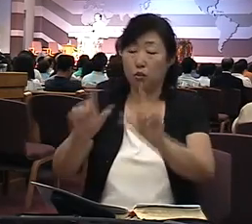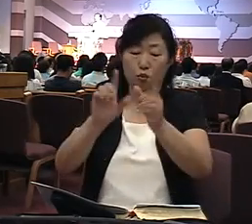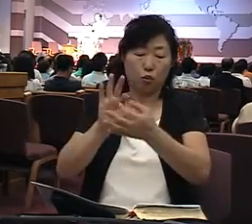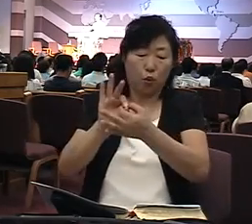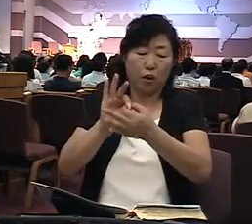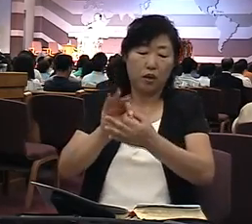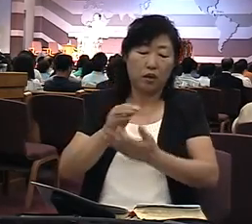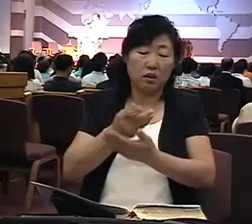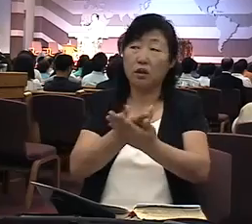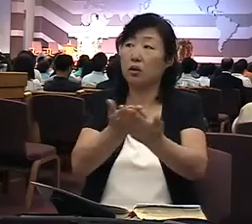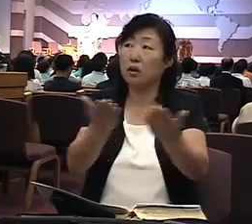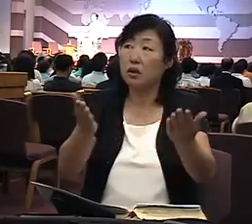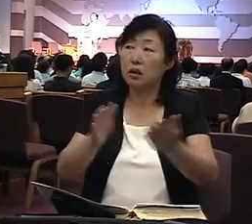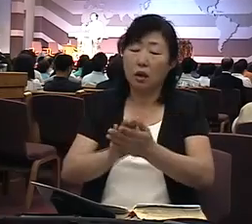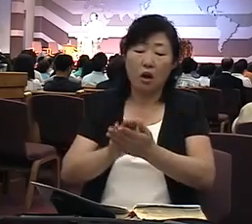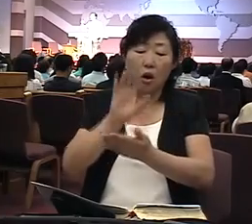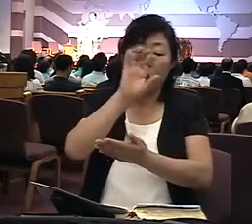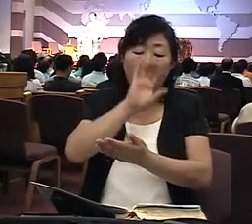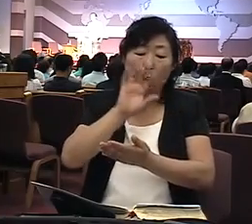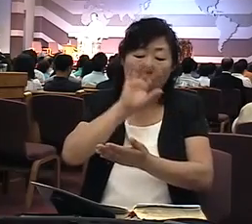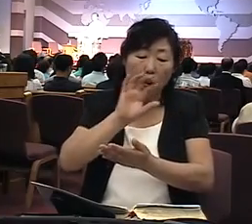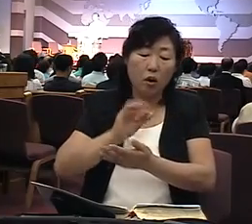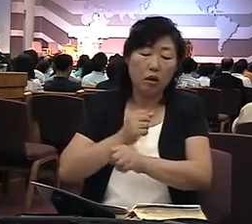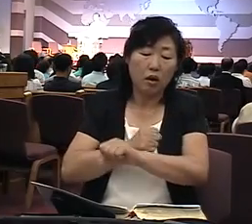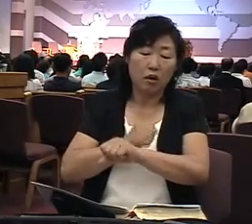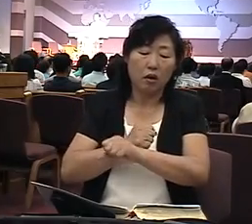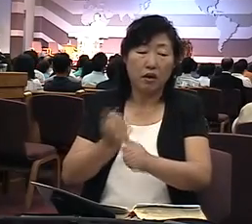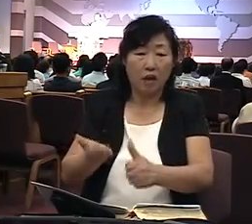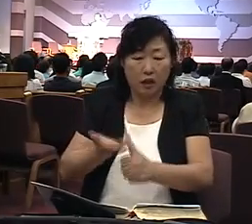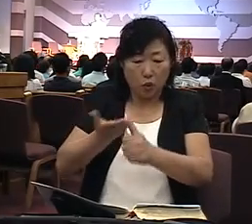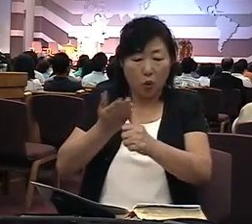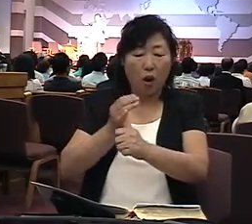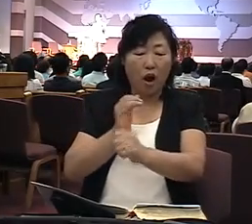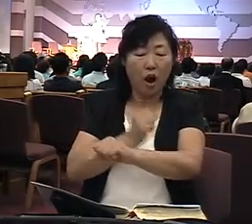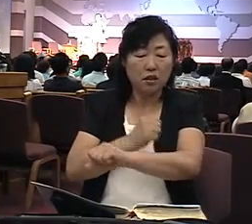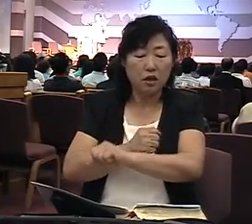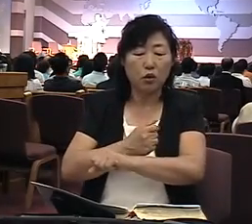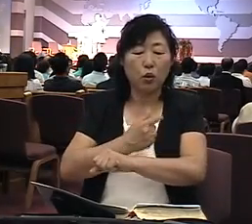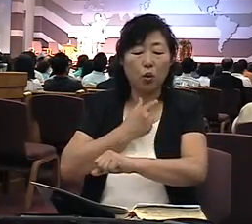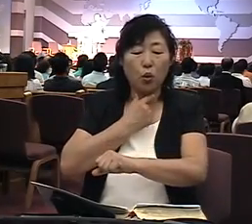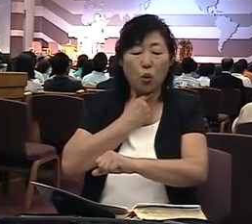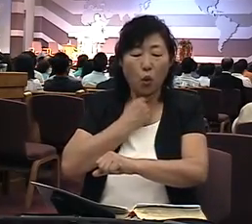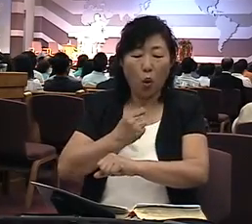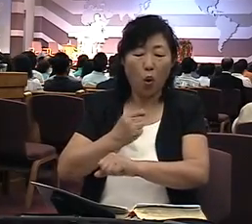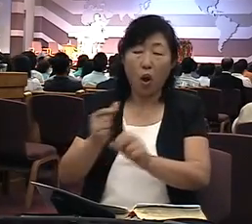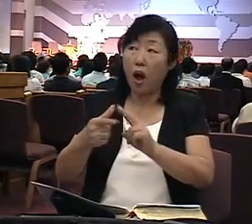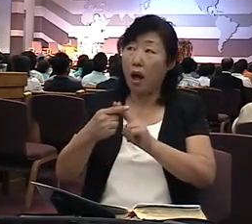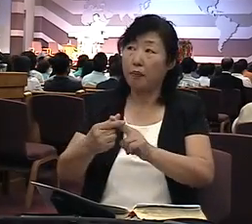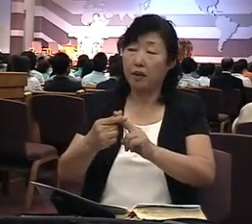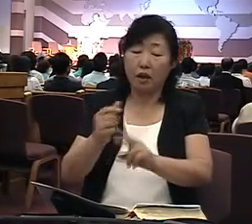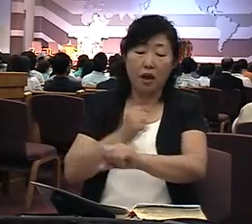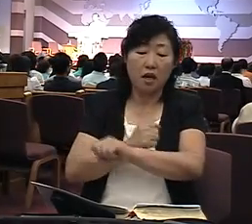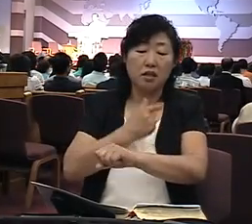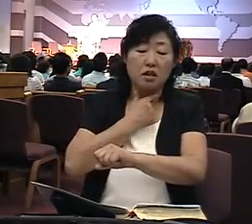그들에게 훈련하여 양육하시려고 함께 하시려고 그들을 따로 세우셨다고